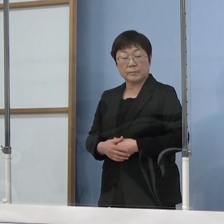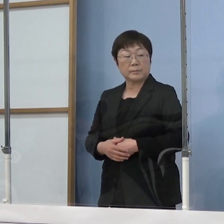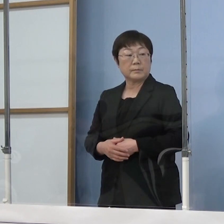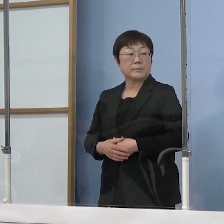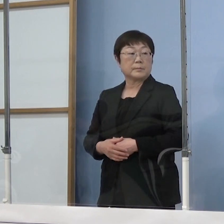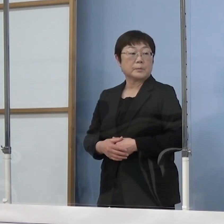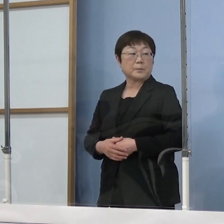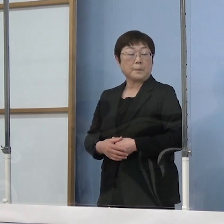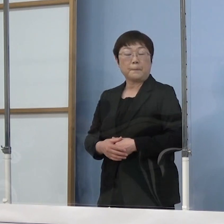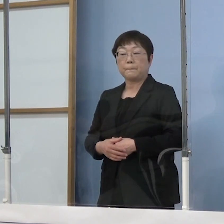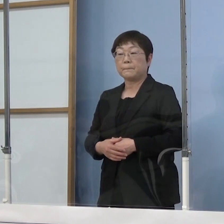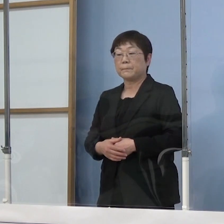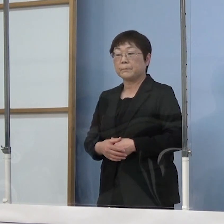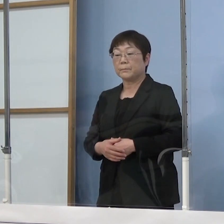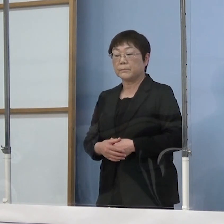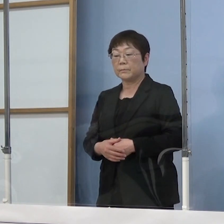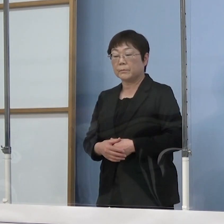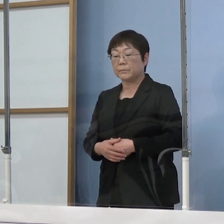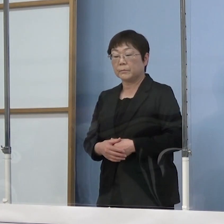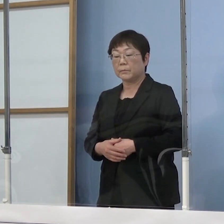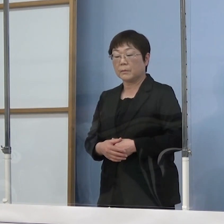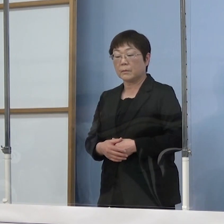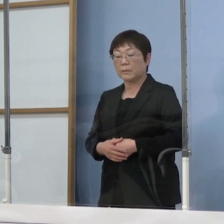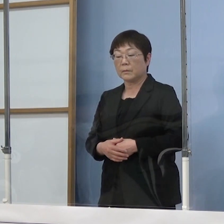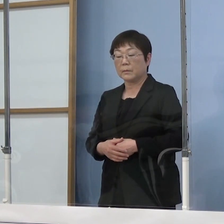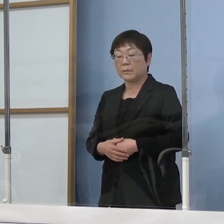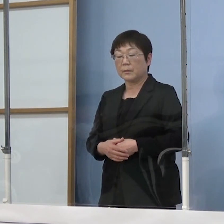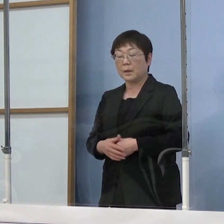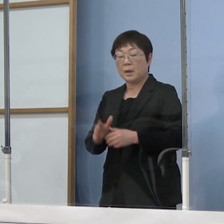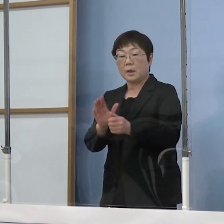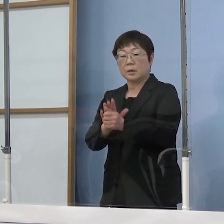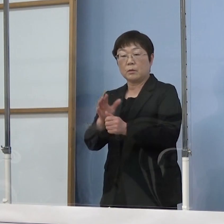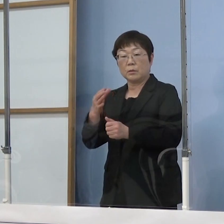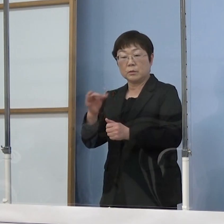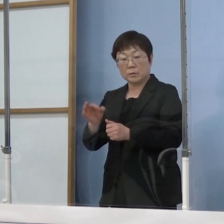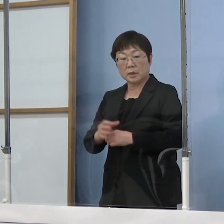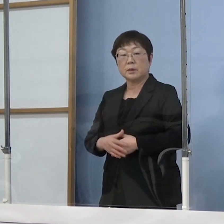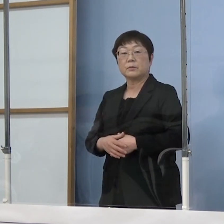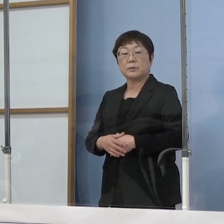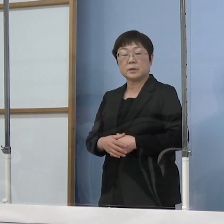今の質問に関連して協力金ですが、それなりの対応というのは具体